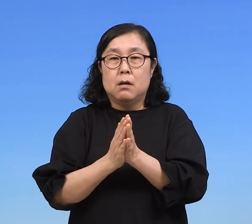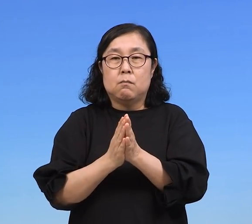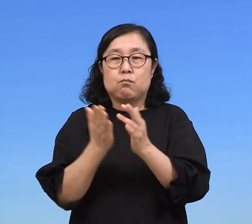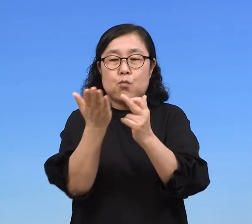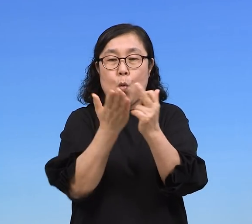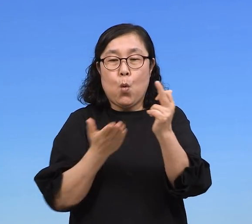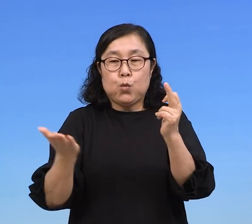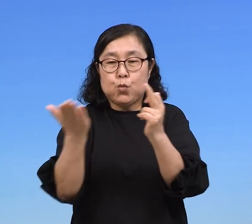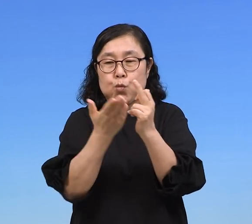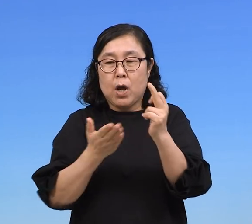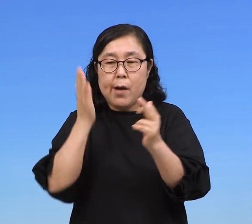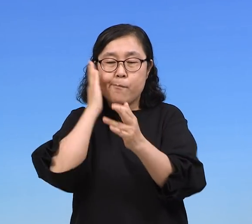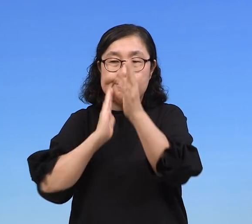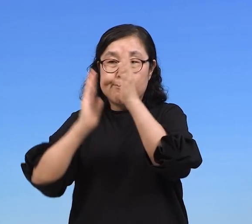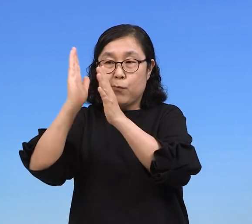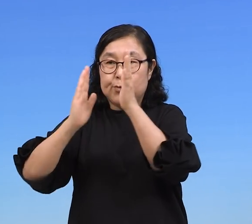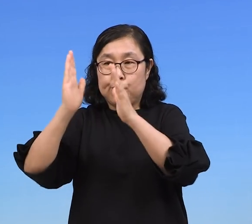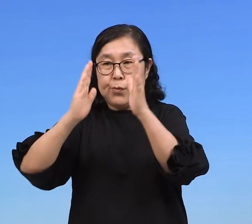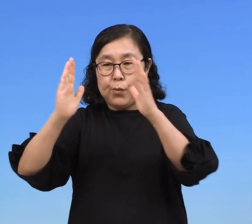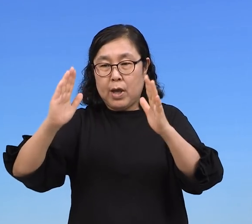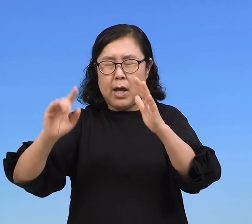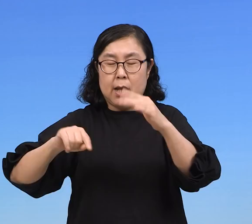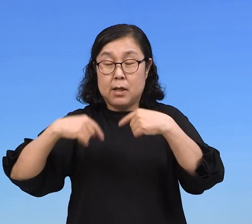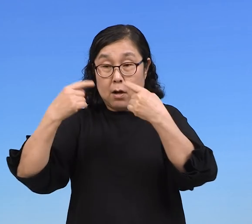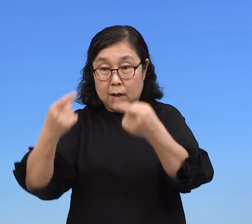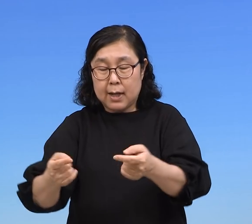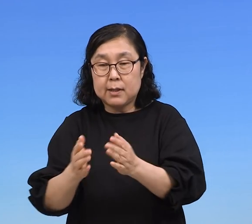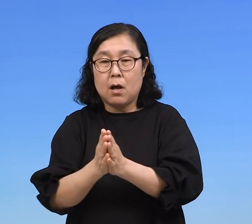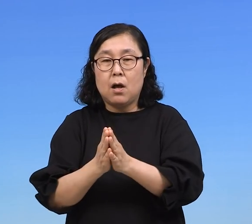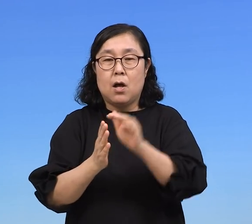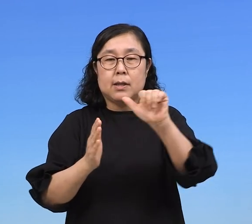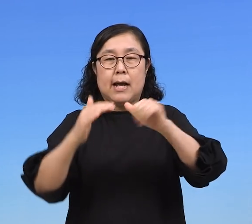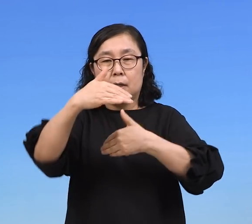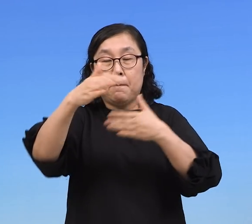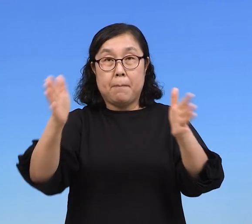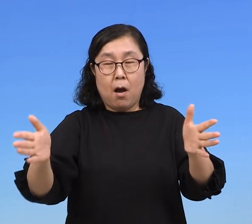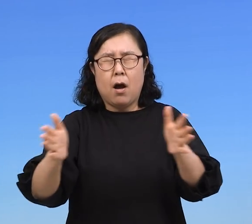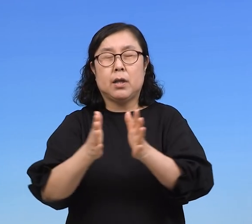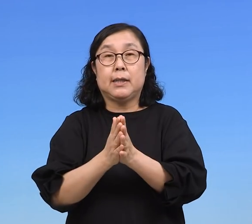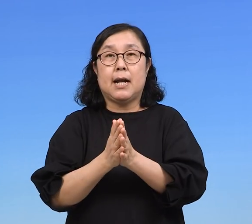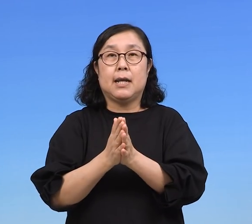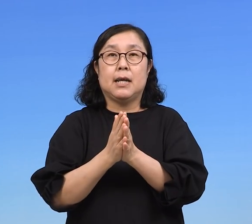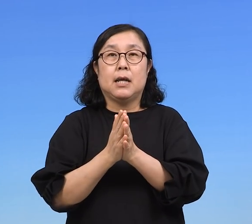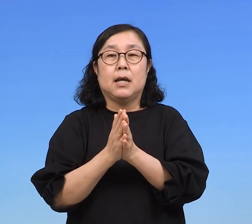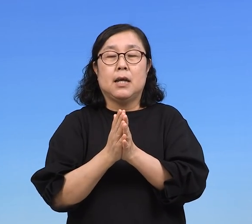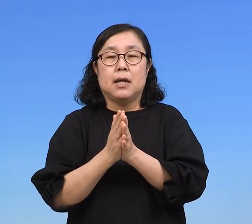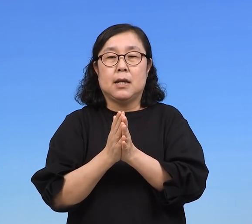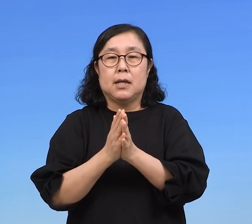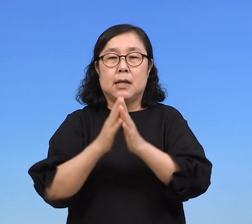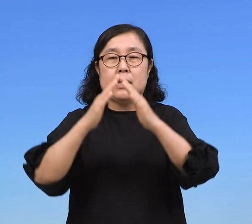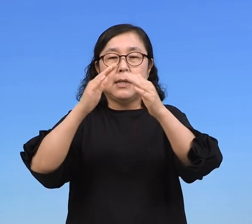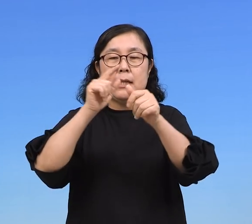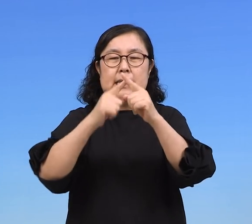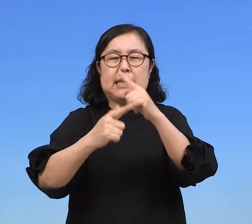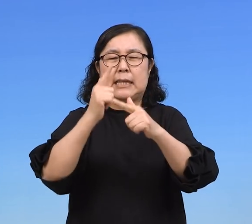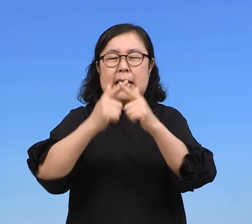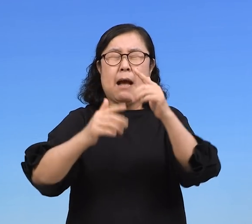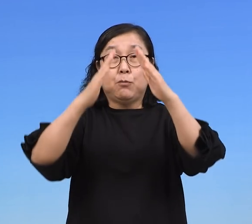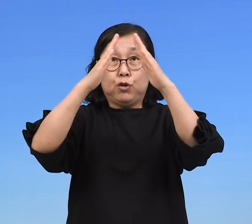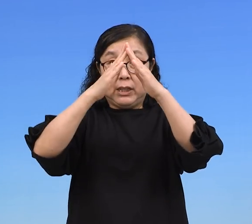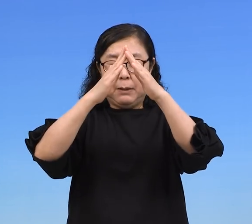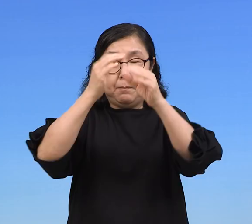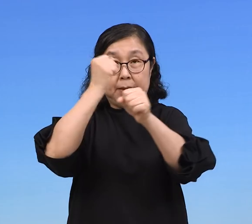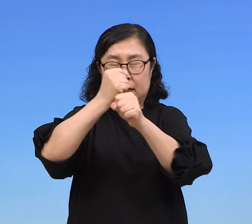숲속으로 들어가서 거기서 5평짜리 오두막을 짓습니다. 그리고 무려 2년 2개월 동안을